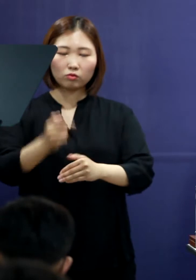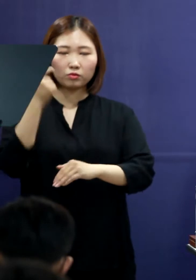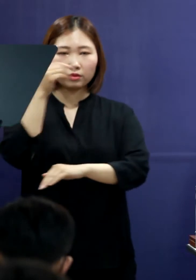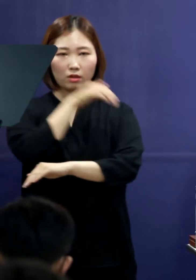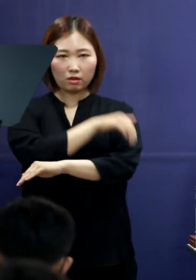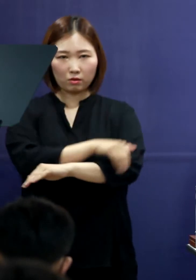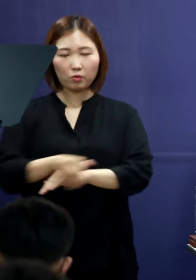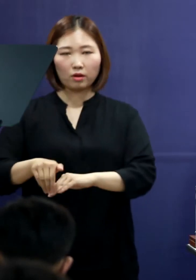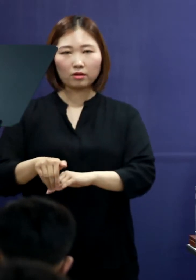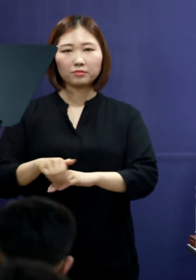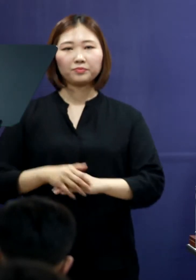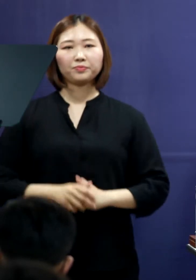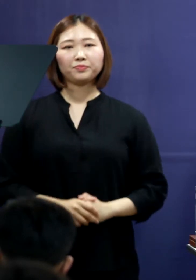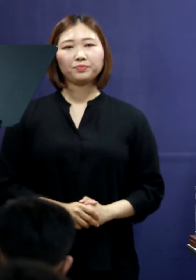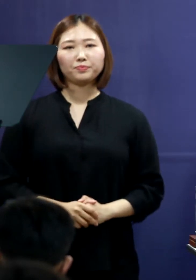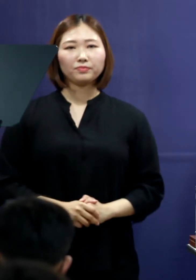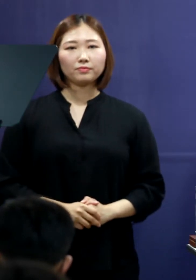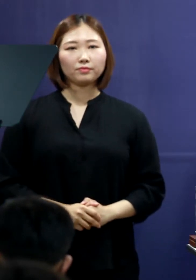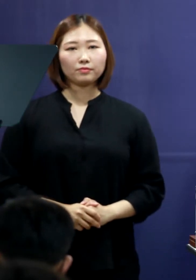계획을 세워놓고 있습니다.